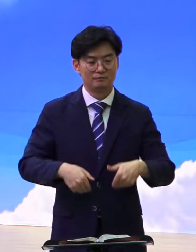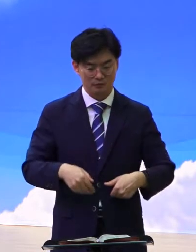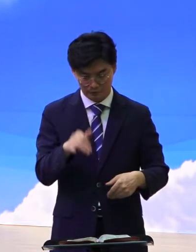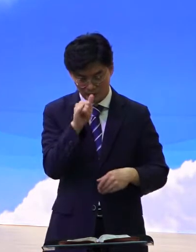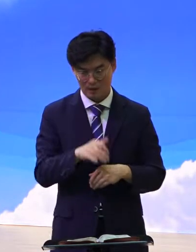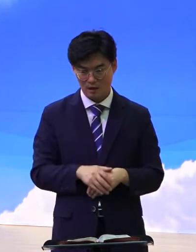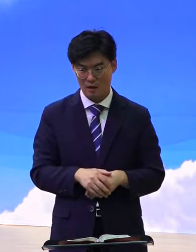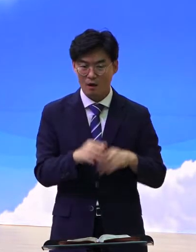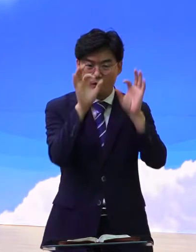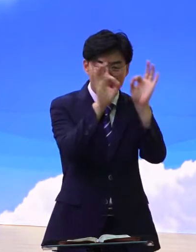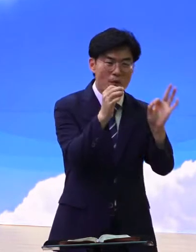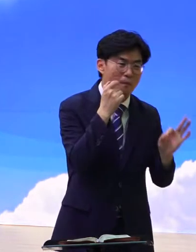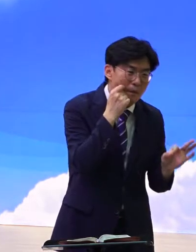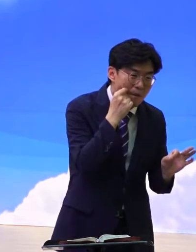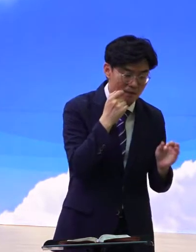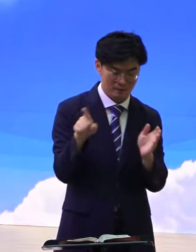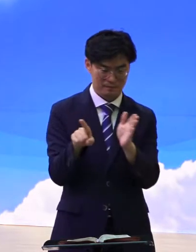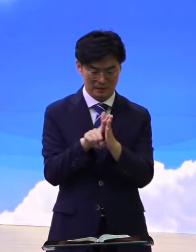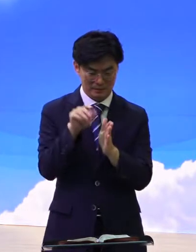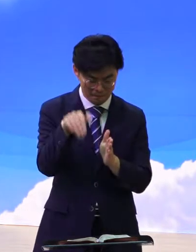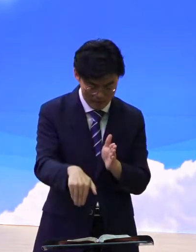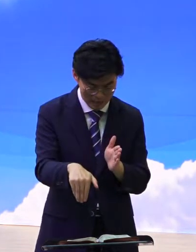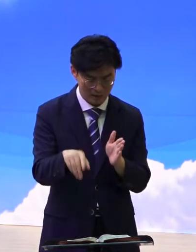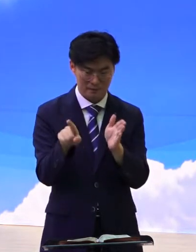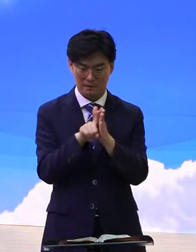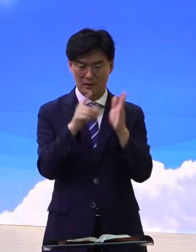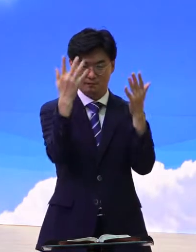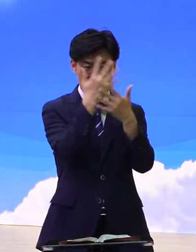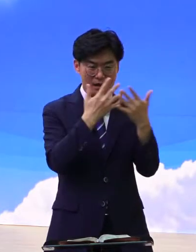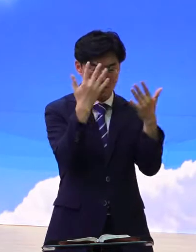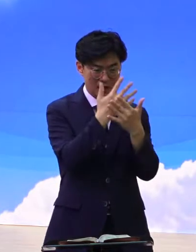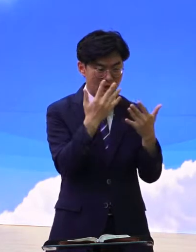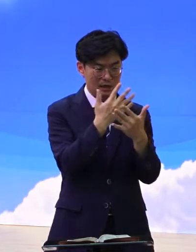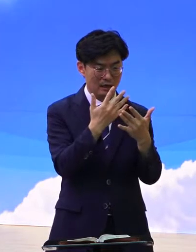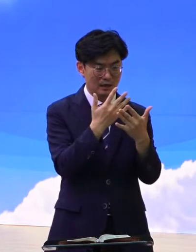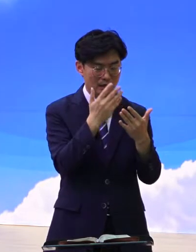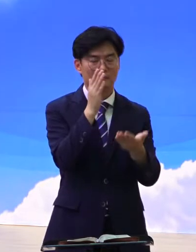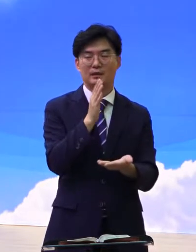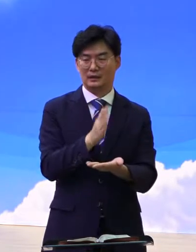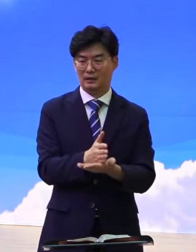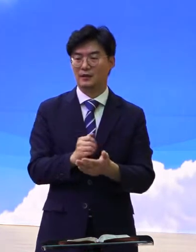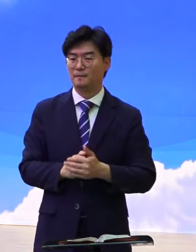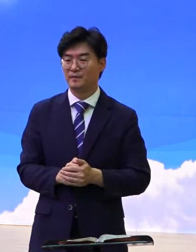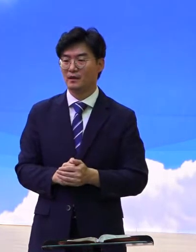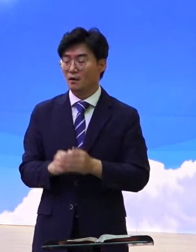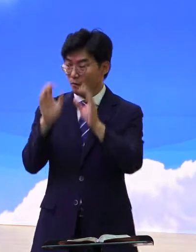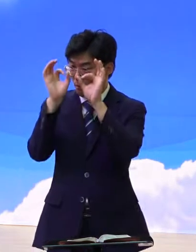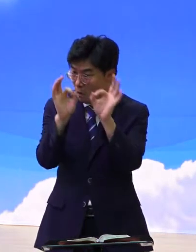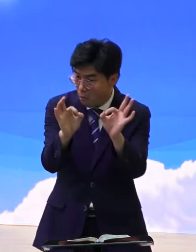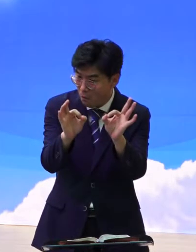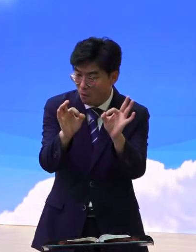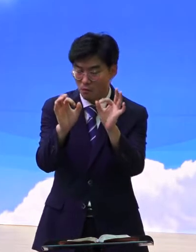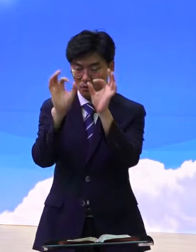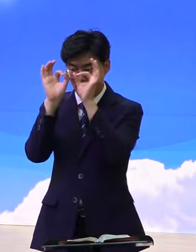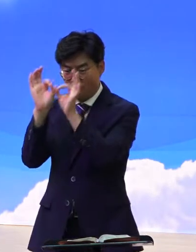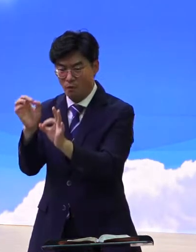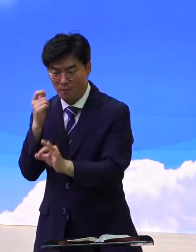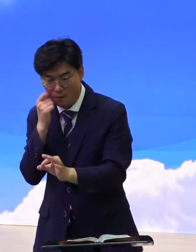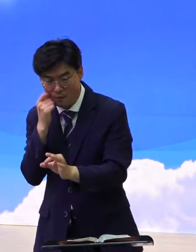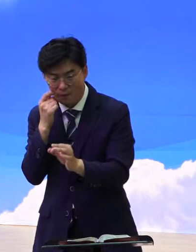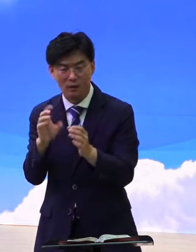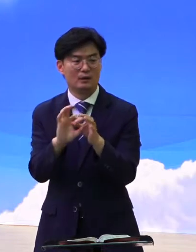눈으로 보았느냐 보지 못했느냐가 믿음을 좌우하지 못합니다. 왜냐하면 믿음은